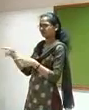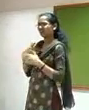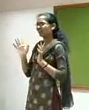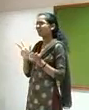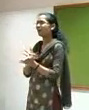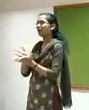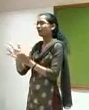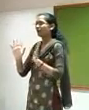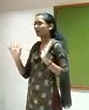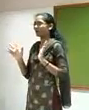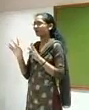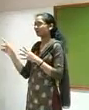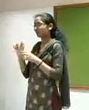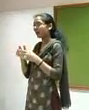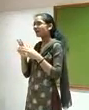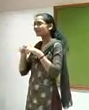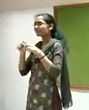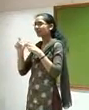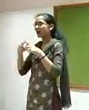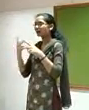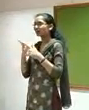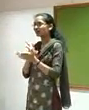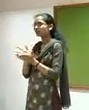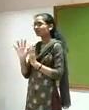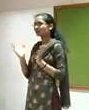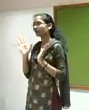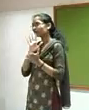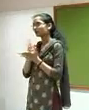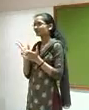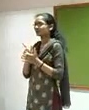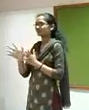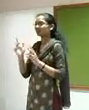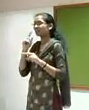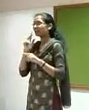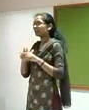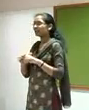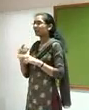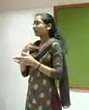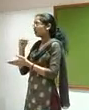that is a fact, then should we say कि इंडिया में CRPD का बेनिफिट ही नहीं मिल सकता जब तक कि